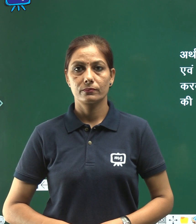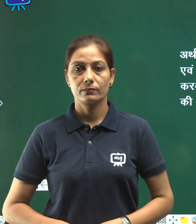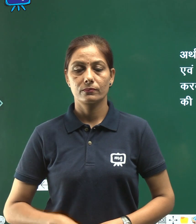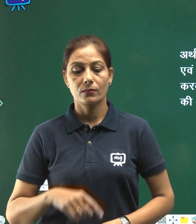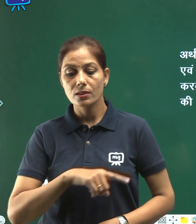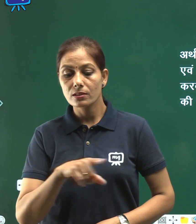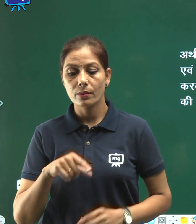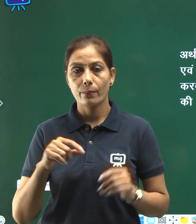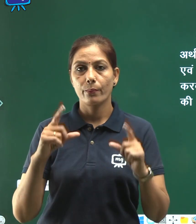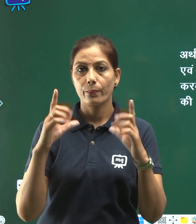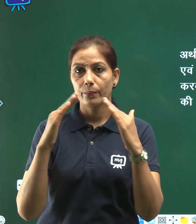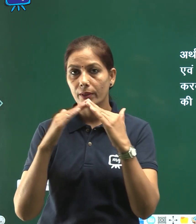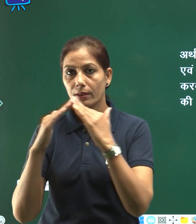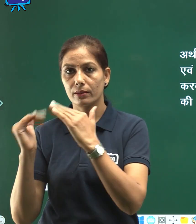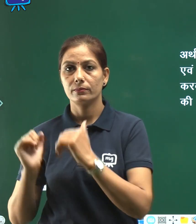सब घर